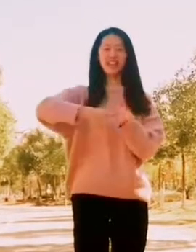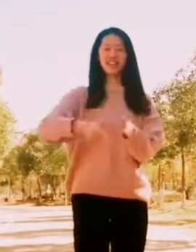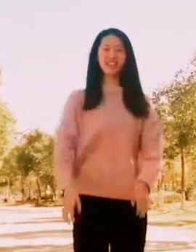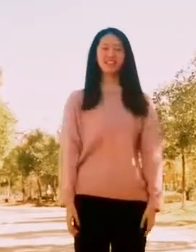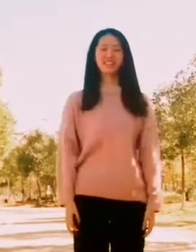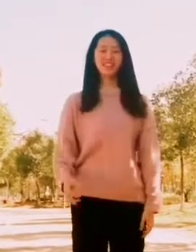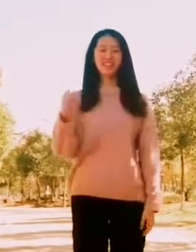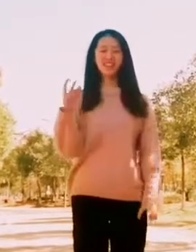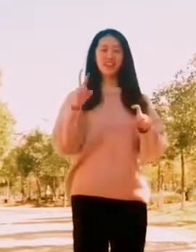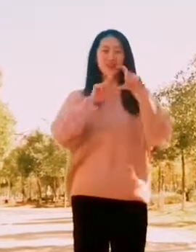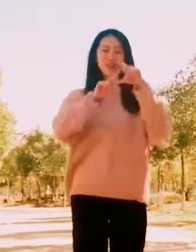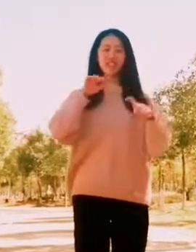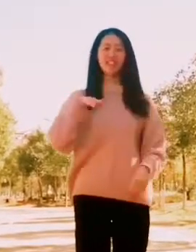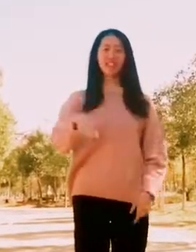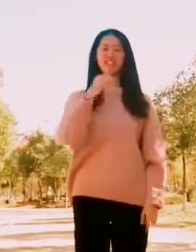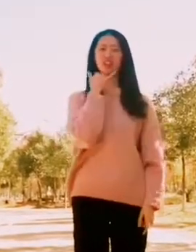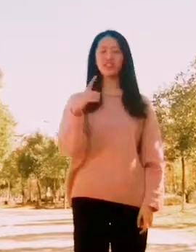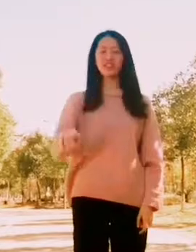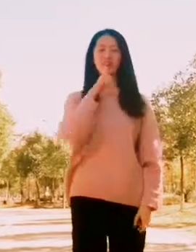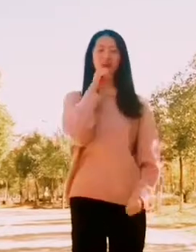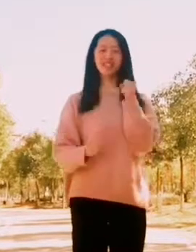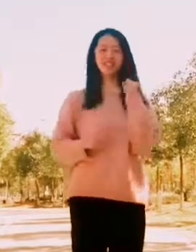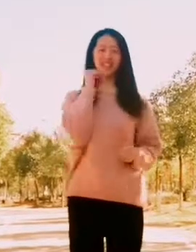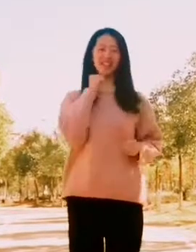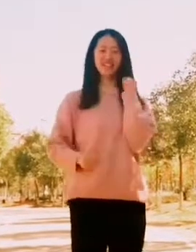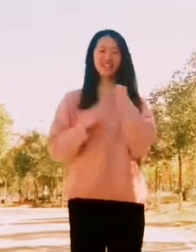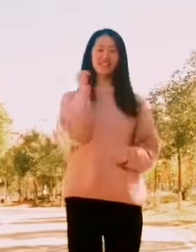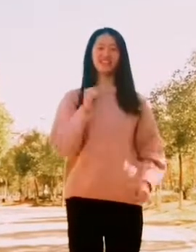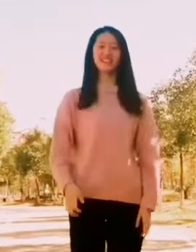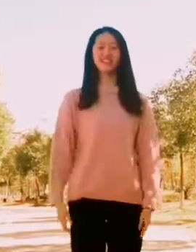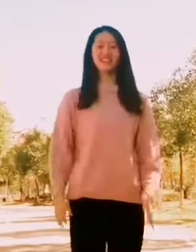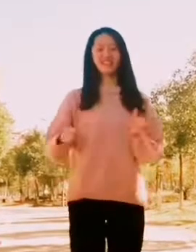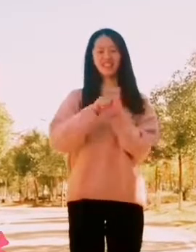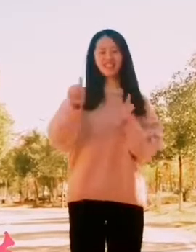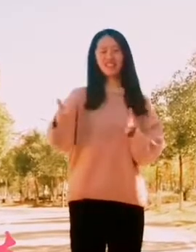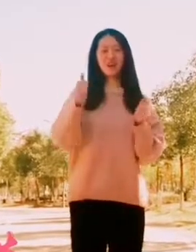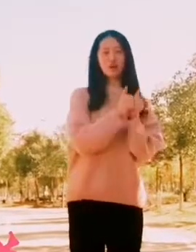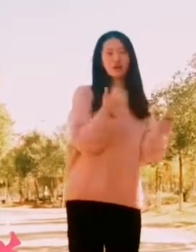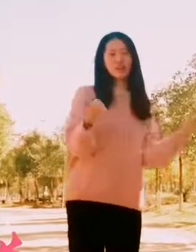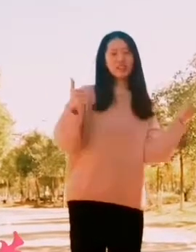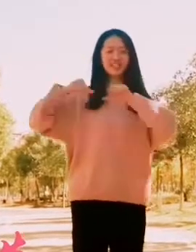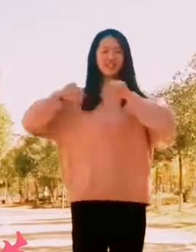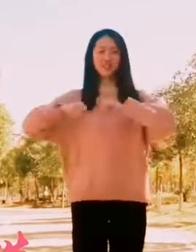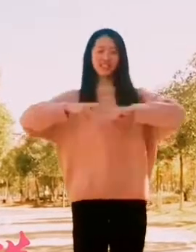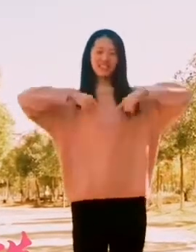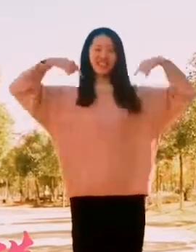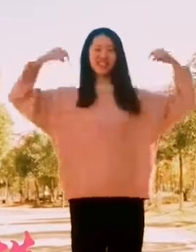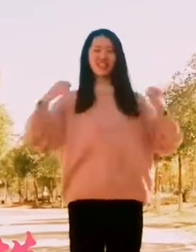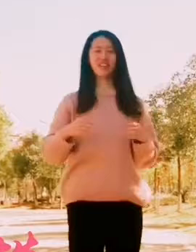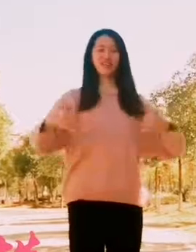时代，小区里的吵也吵骂正在锻炼，点赞为陌生熟悉的笑脸，